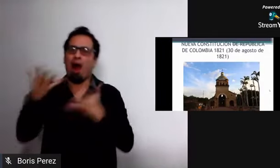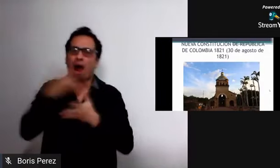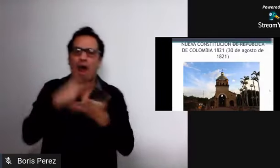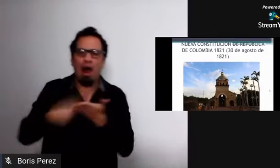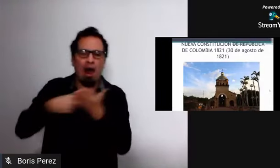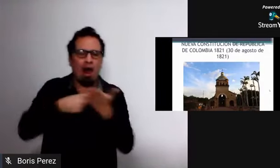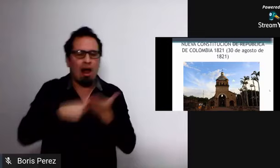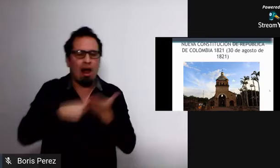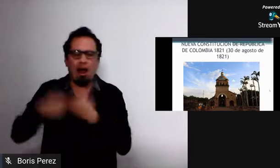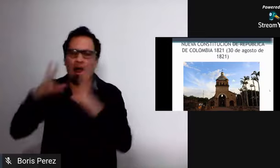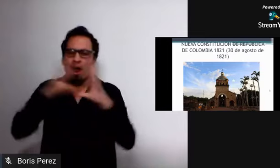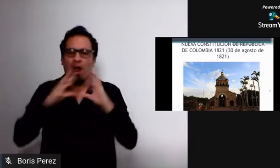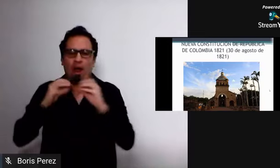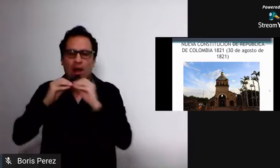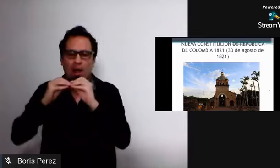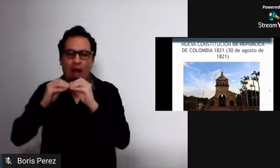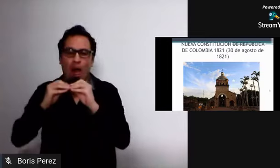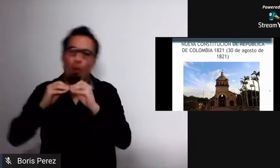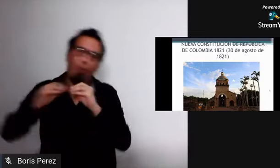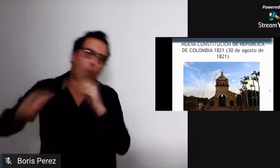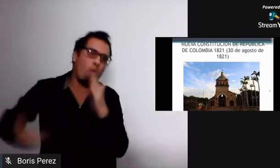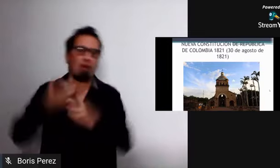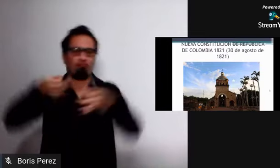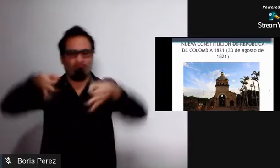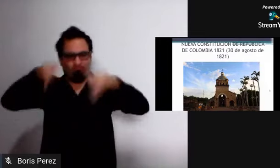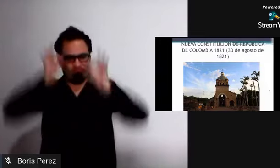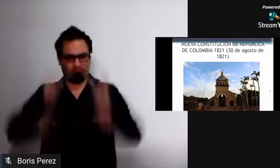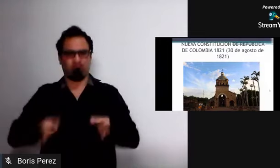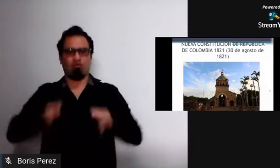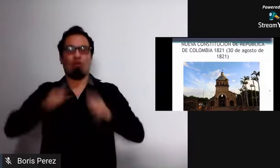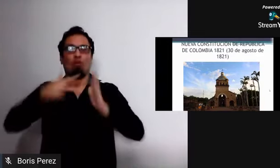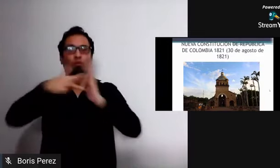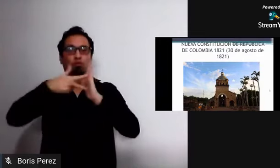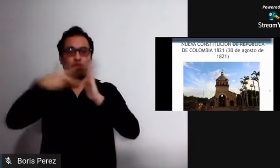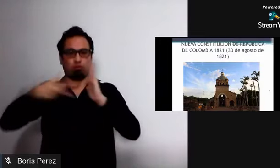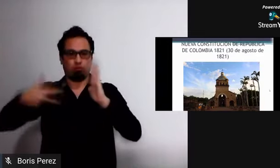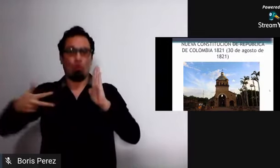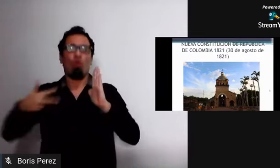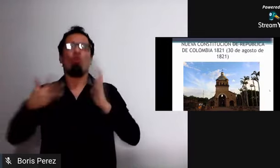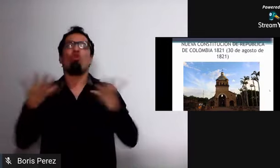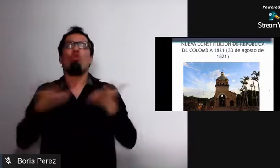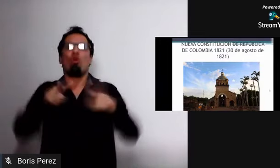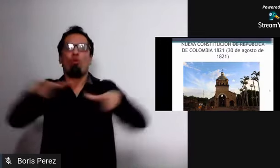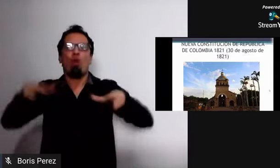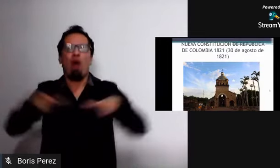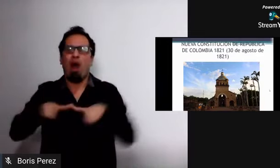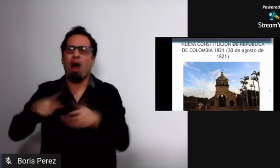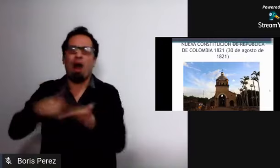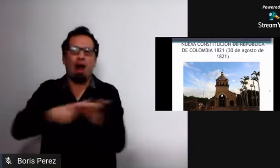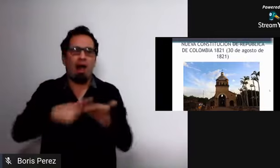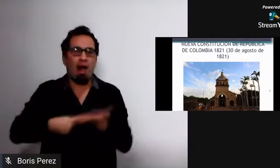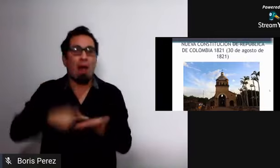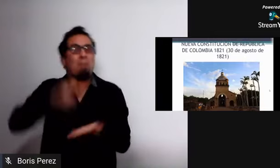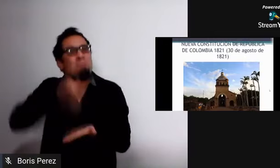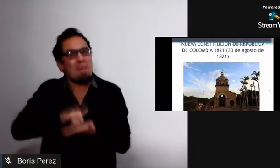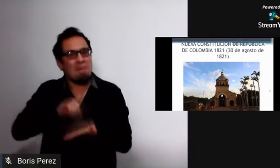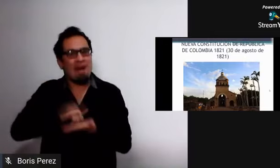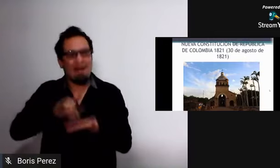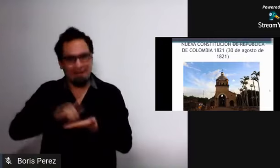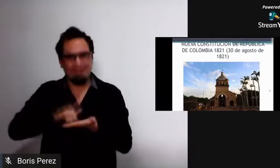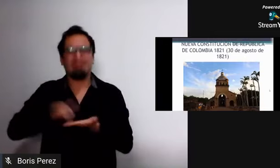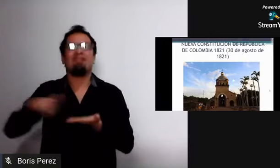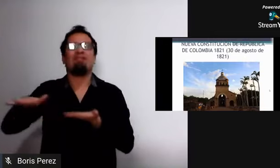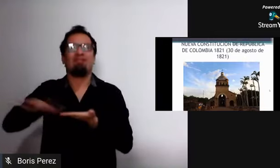bebé, era nueva. Así que se empiezan a dar todas esas conversaciones y se forma la nueva constitución de la República